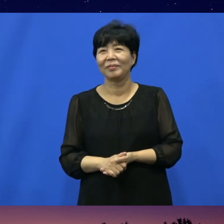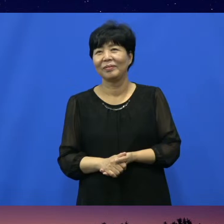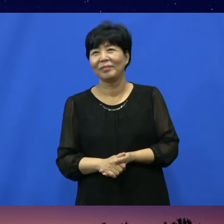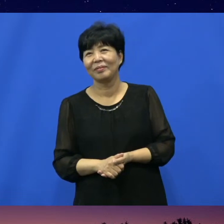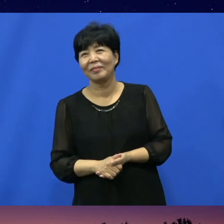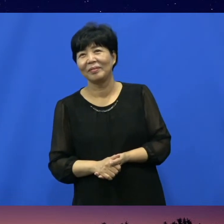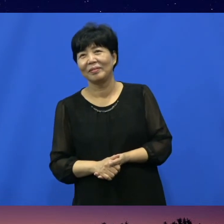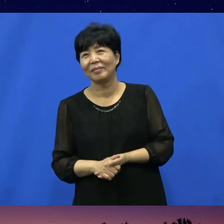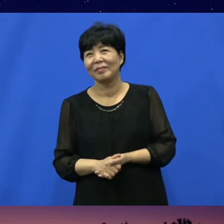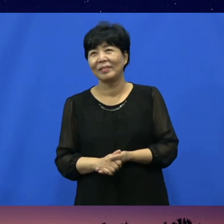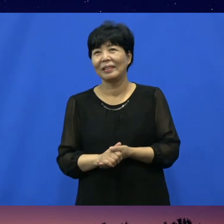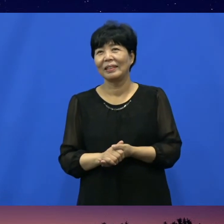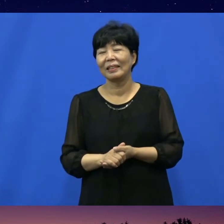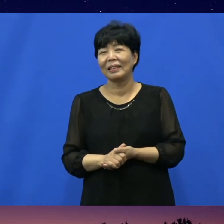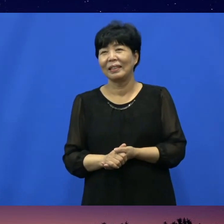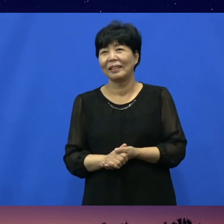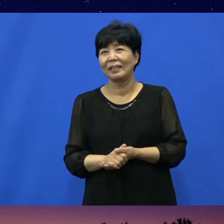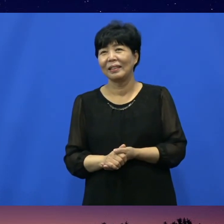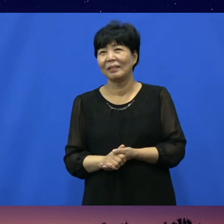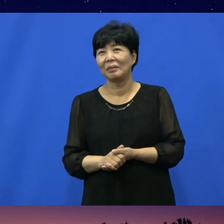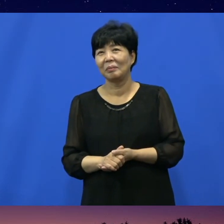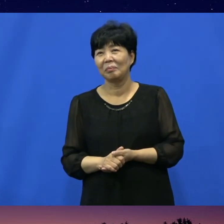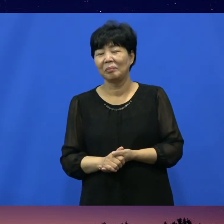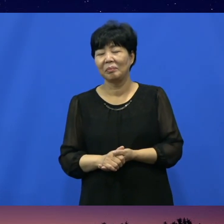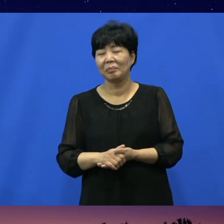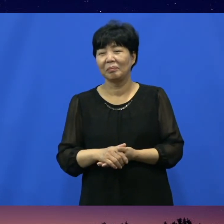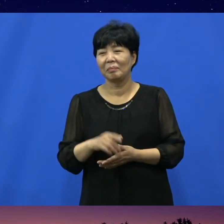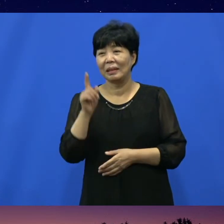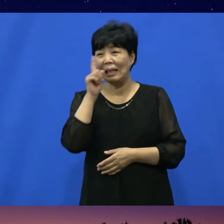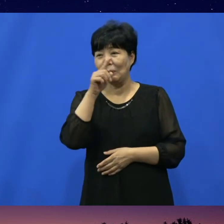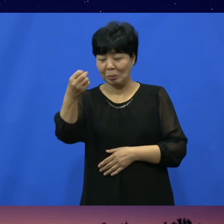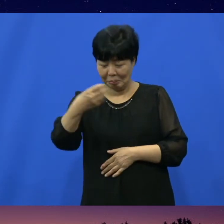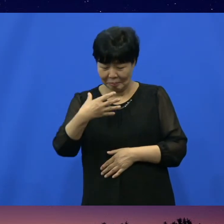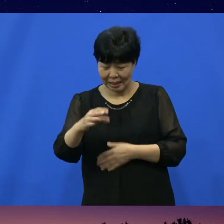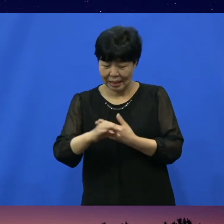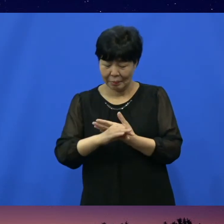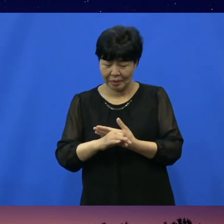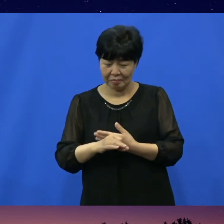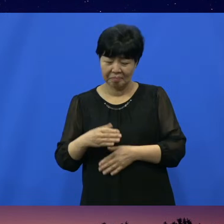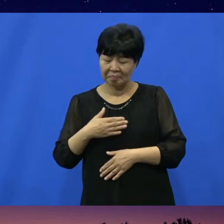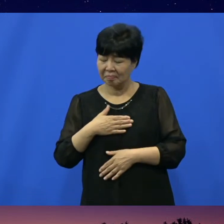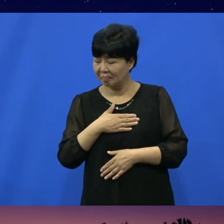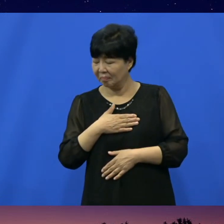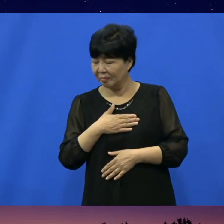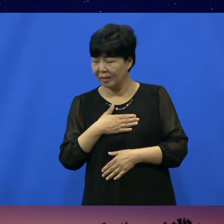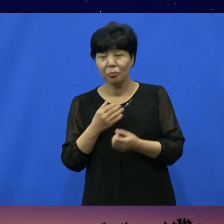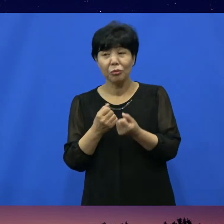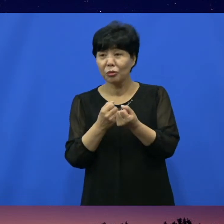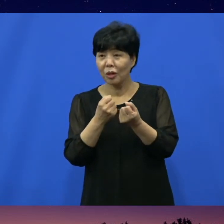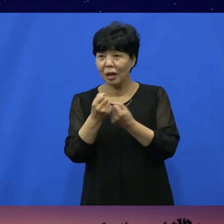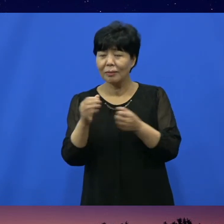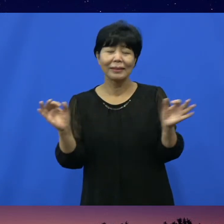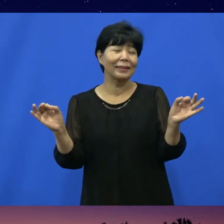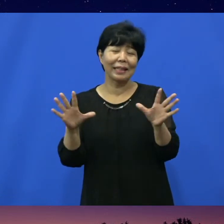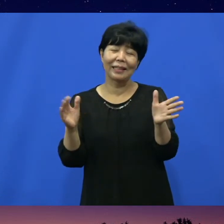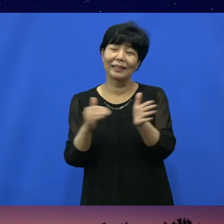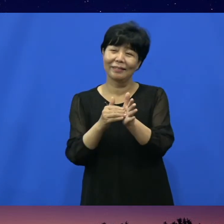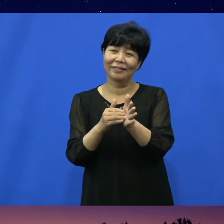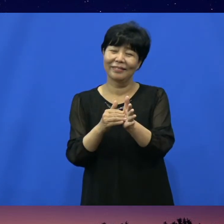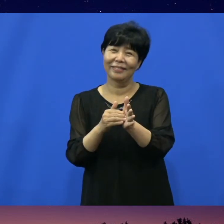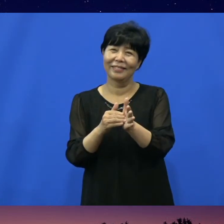사람의 감정이 있으니까 기분 나쁘죠. 근데 오래 안 가요. 왜? 사랑의 힘이 나를 더 강력하게